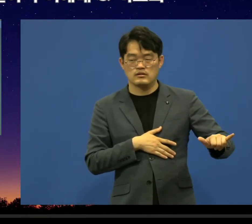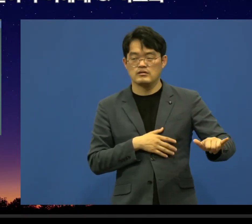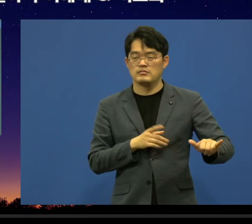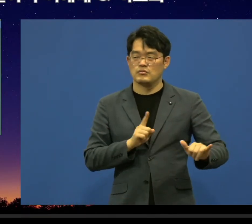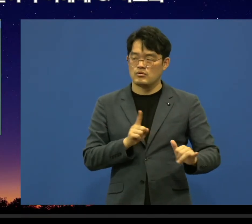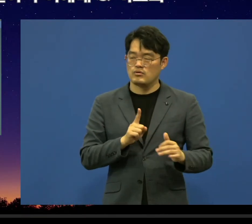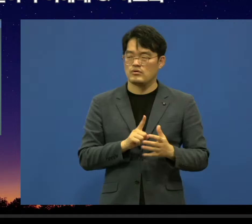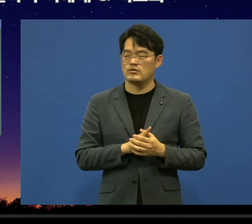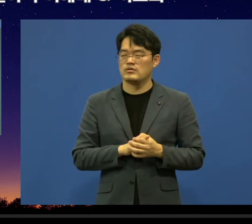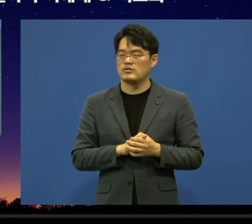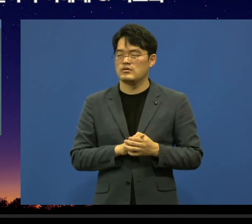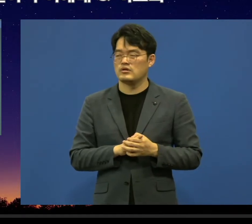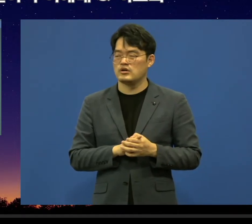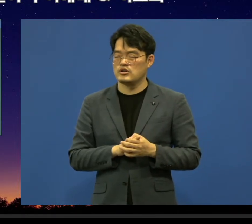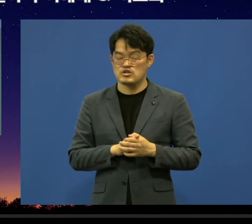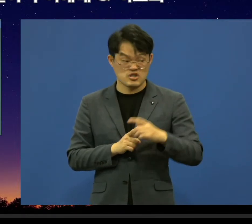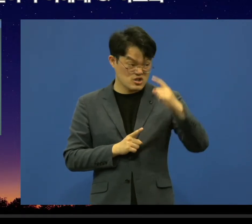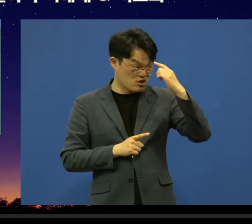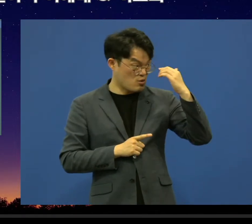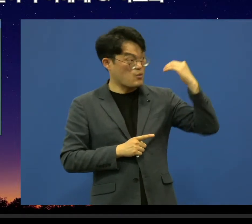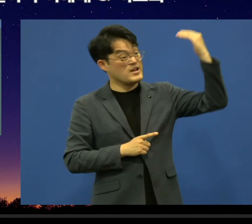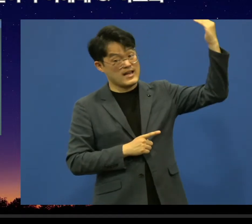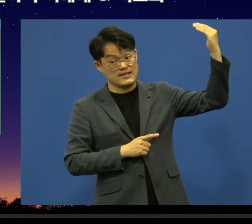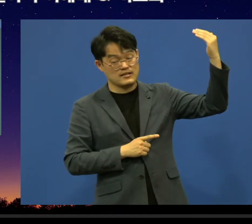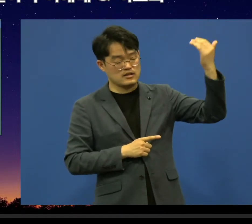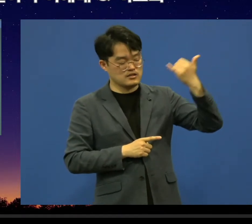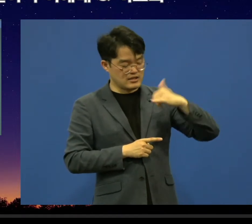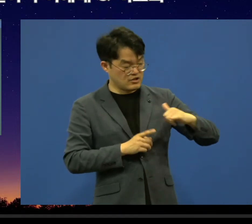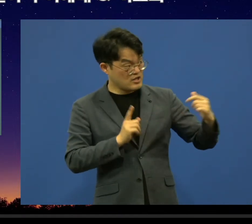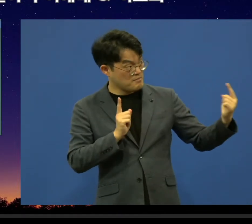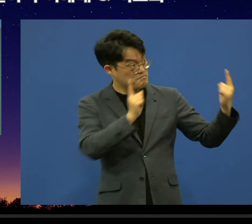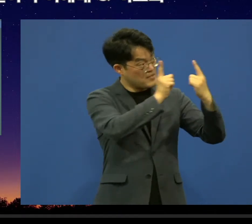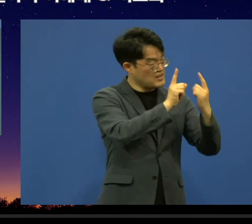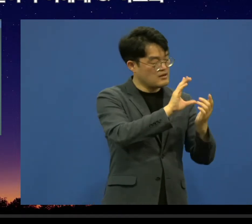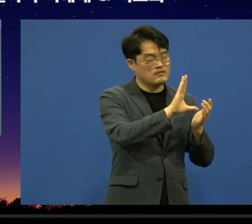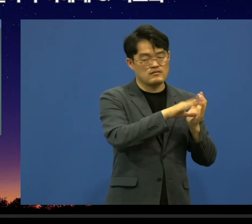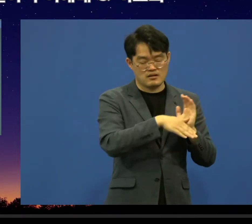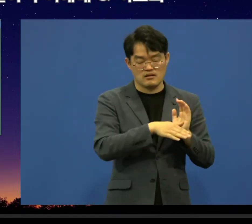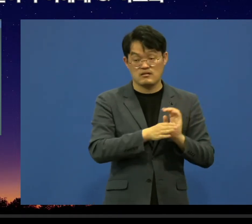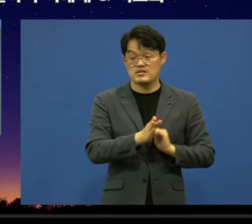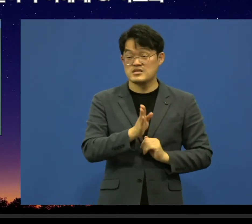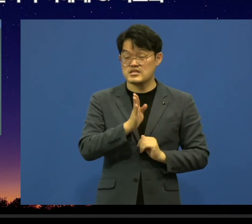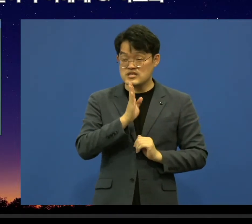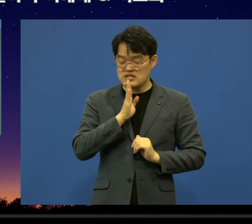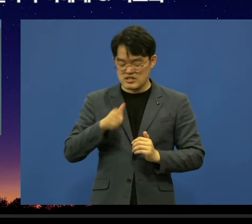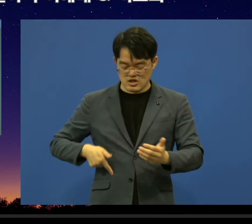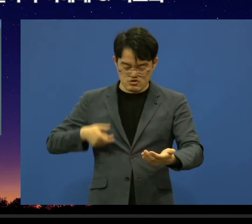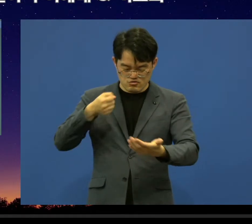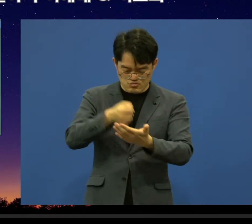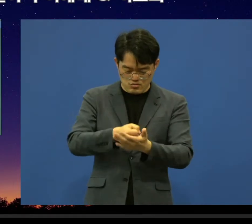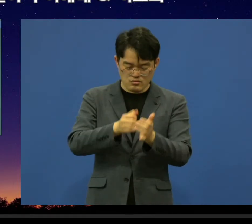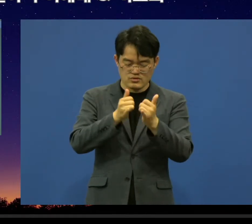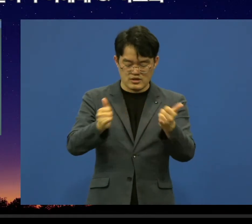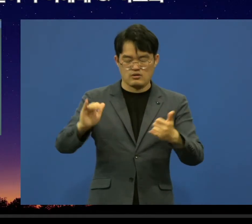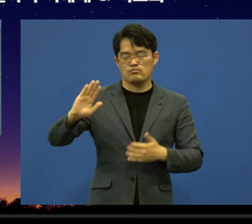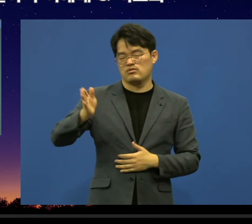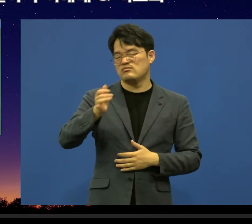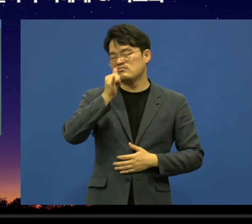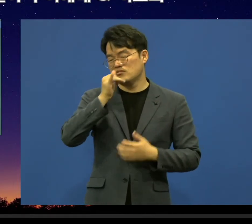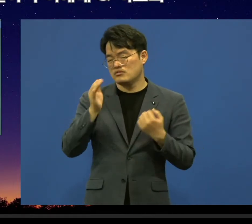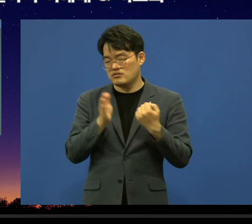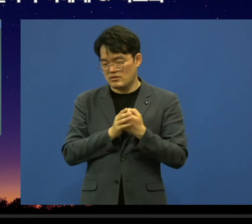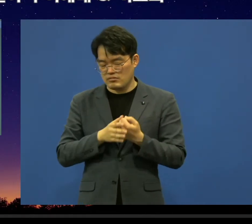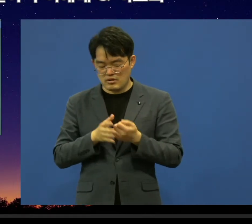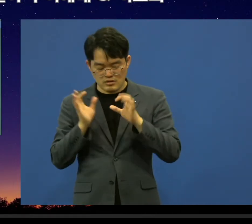이렇게 골리앗이라는 강적을 만날 때 드러날 것입니다. 그때까지 작은 아이라도 과소평가해서는 안